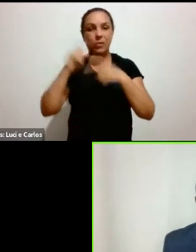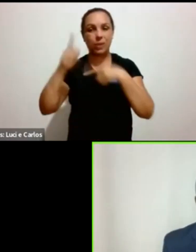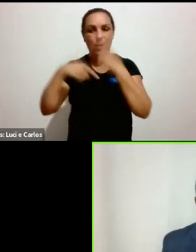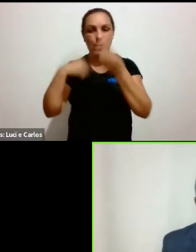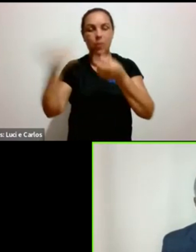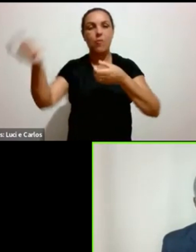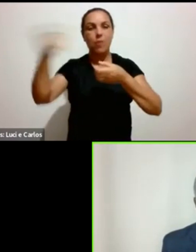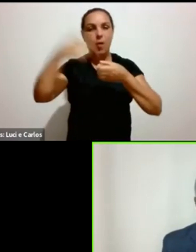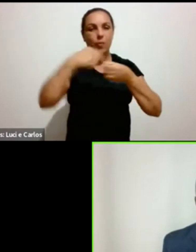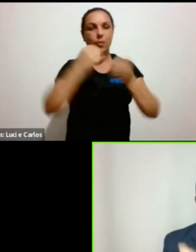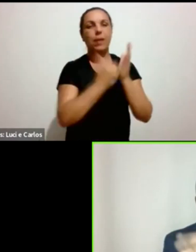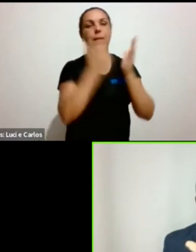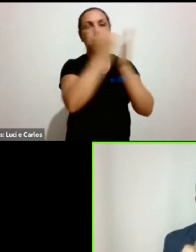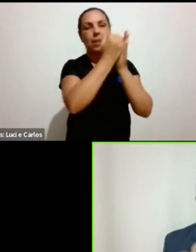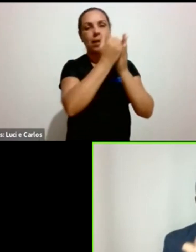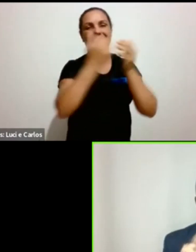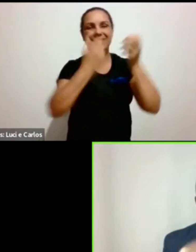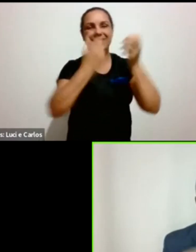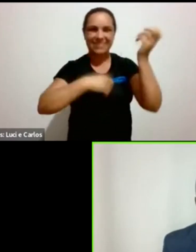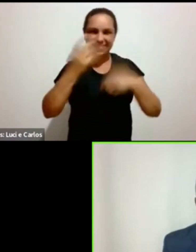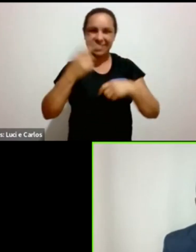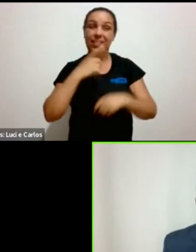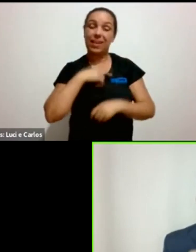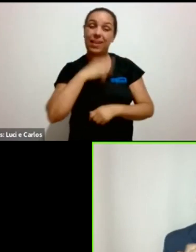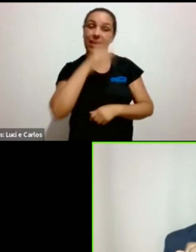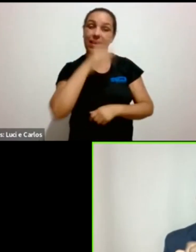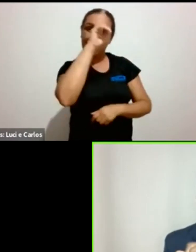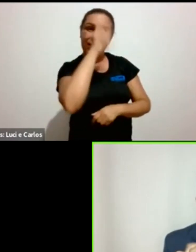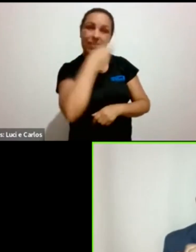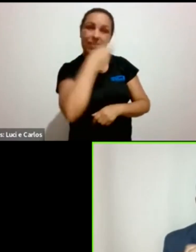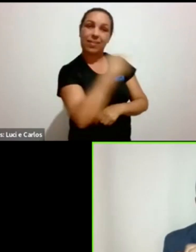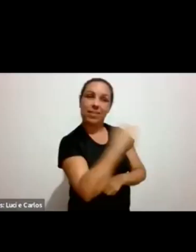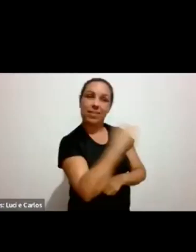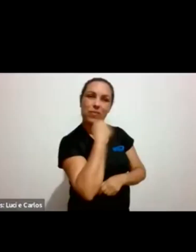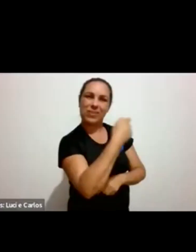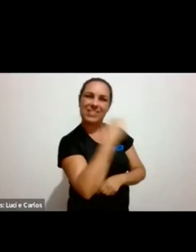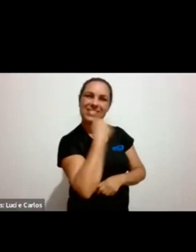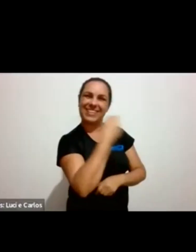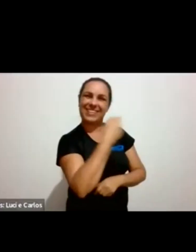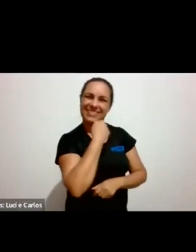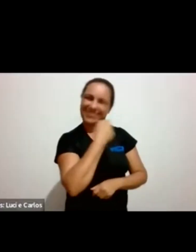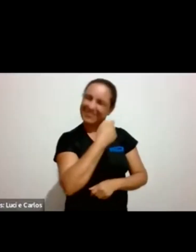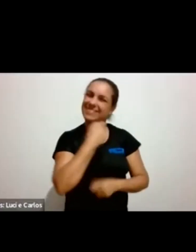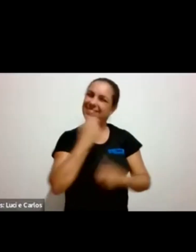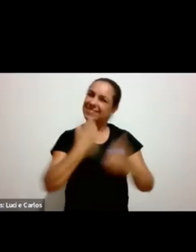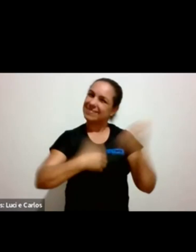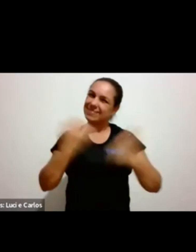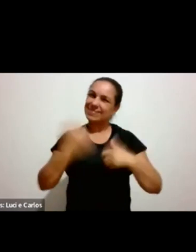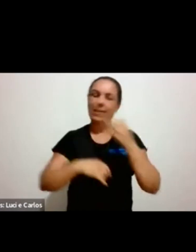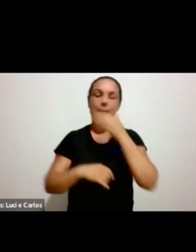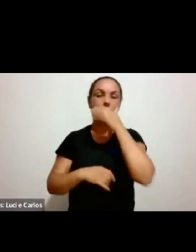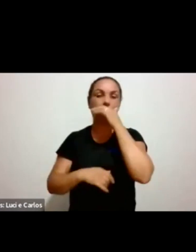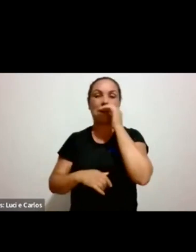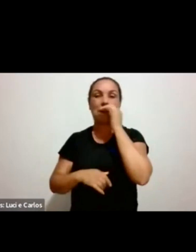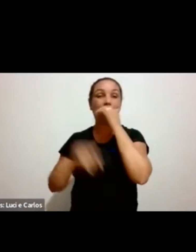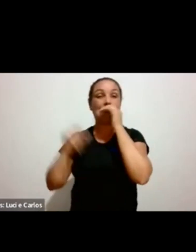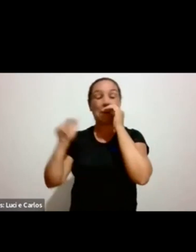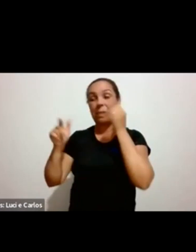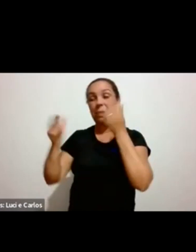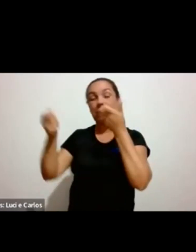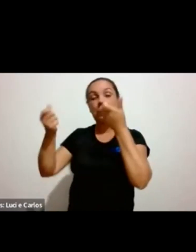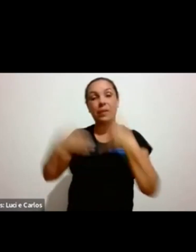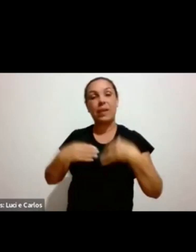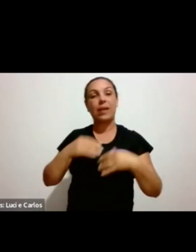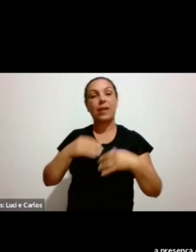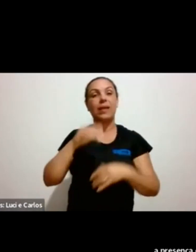gente vai ter uma entrevista e vai ser preciso a presença dele para esclarecer alguns detalhes. Mas o que é que o Dalton falou sobre